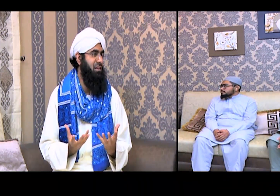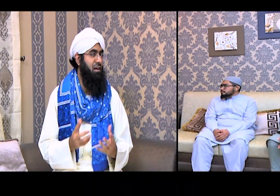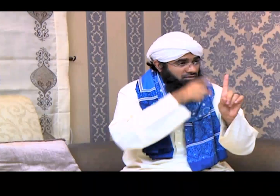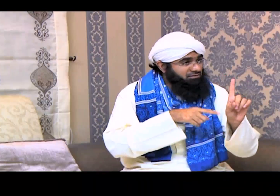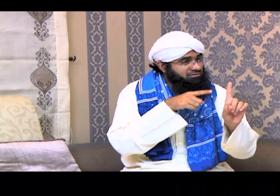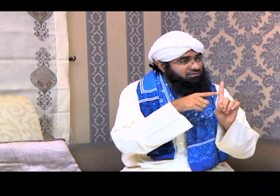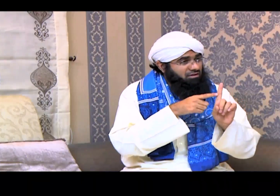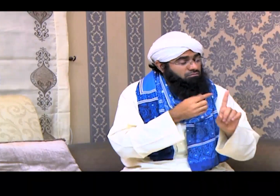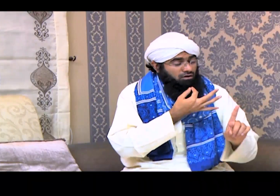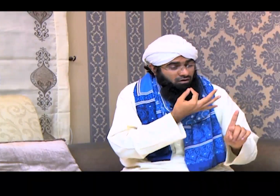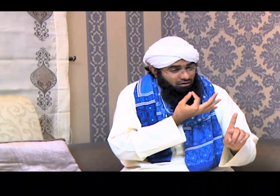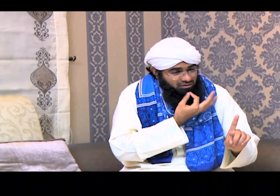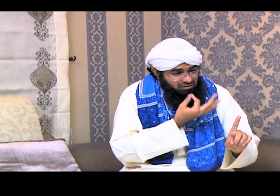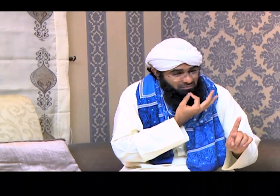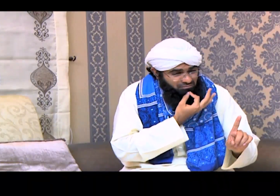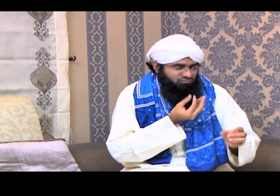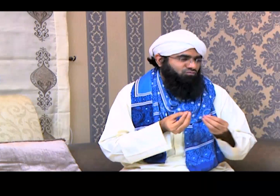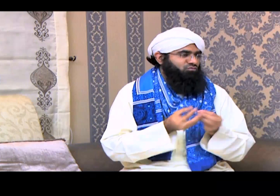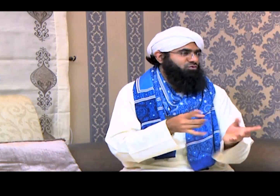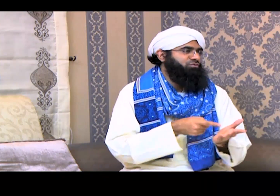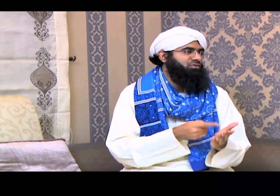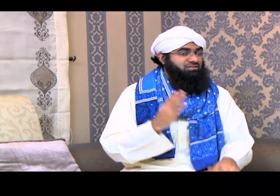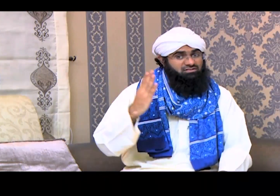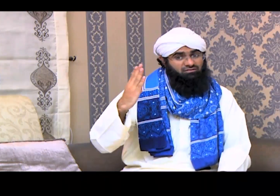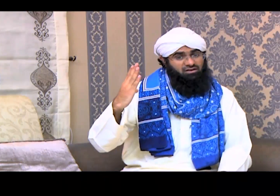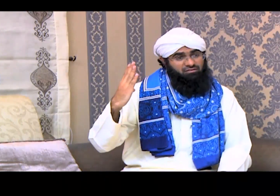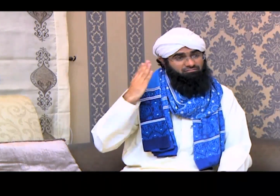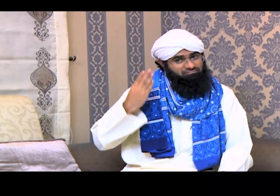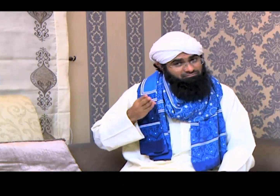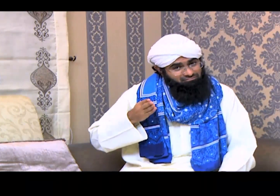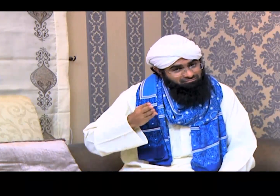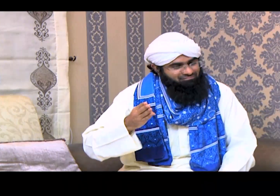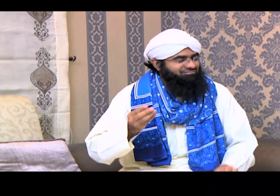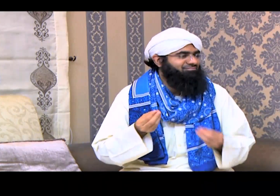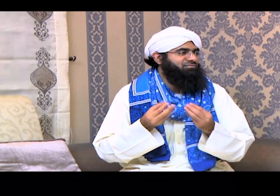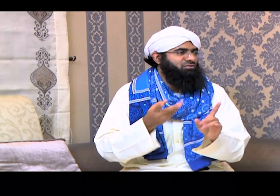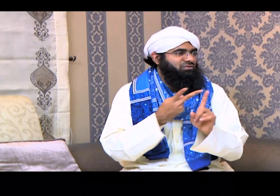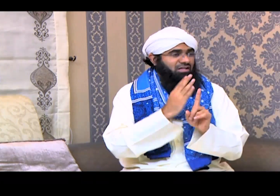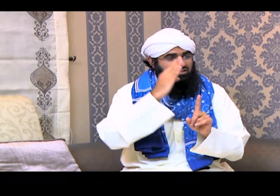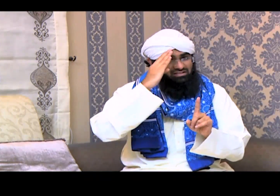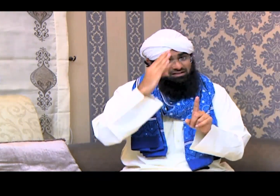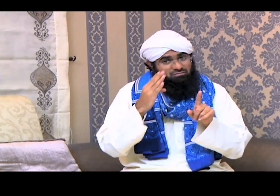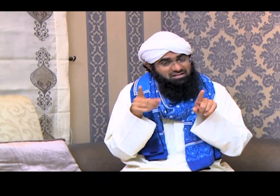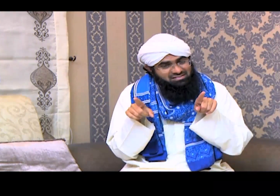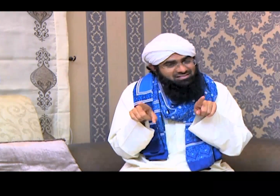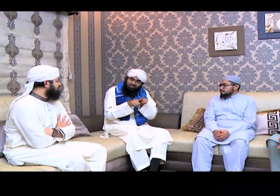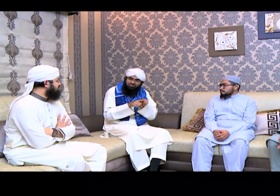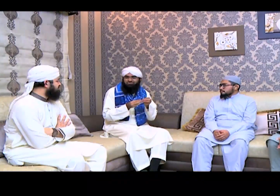رسول کی نافرمانی چھوڑ کر نیکیوں کے راستے پر چل پڑیں، دعوت اسلامی کے دینی ماحول سے وابستہ ہو جائیں، ہفتہ